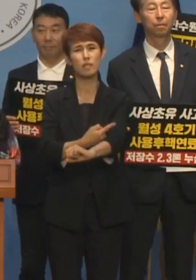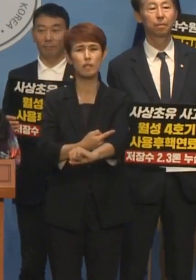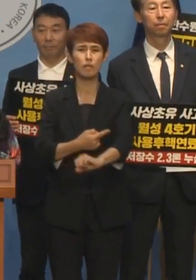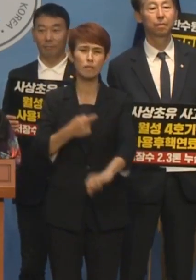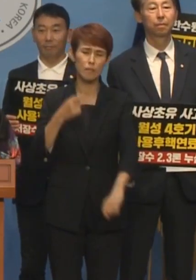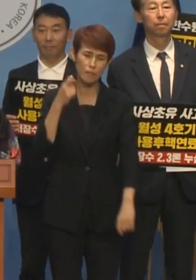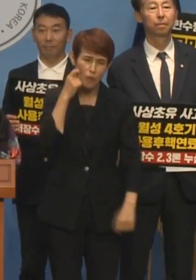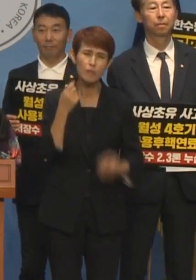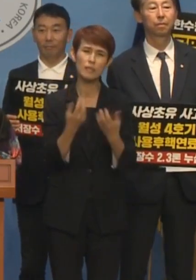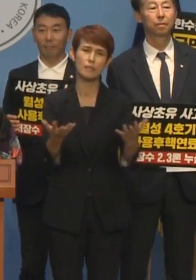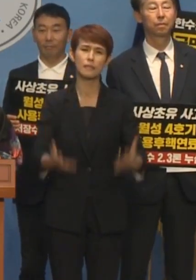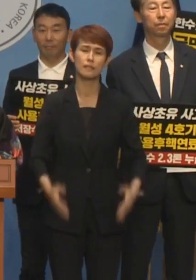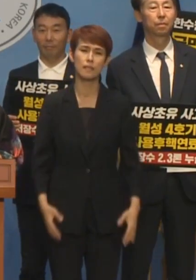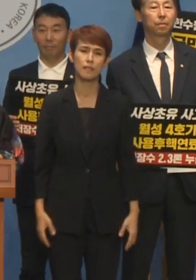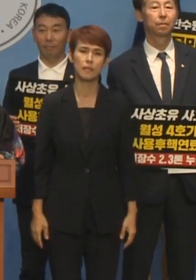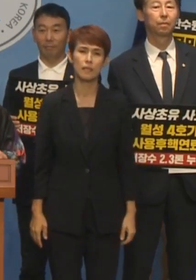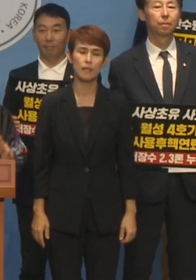없습니다.